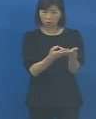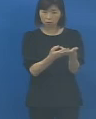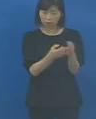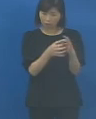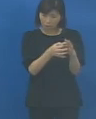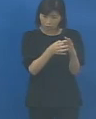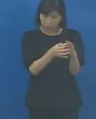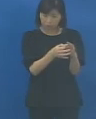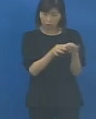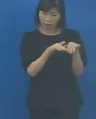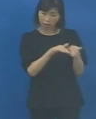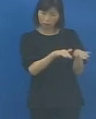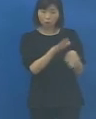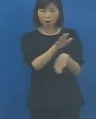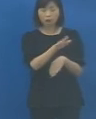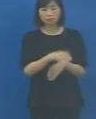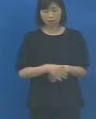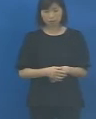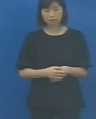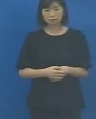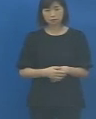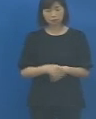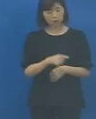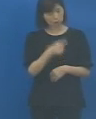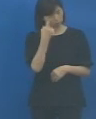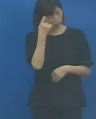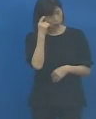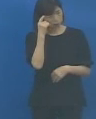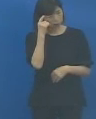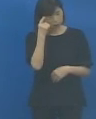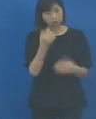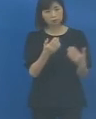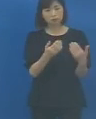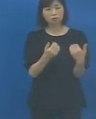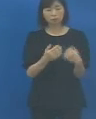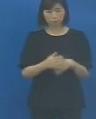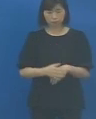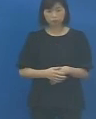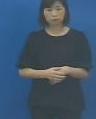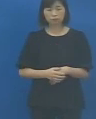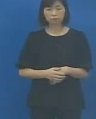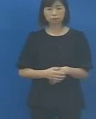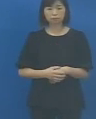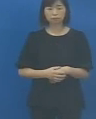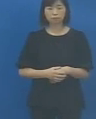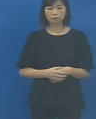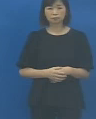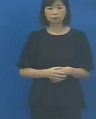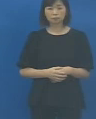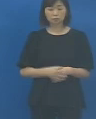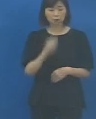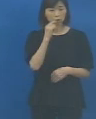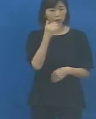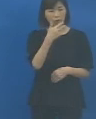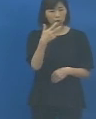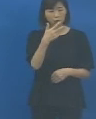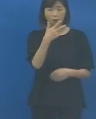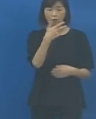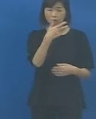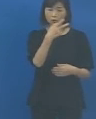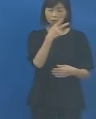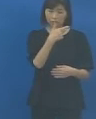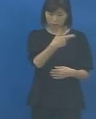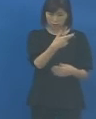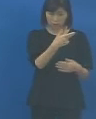から、こういうのはメルクマールの一つになるかと思ってました。また米子市だけを捉えた場合